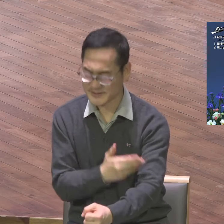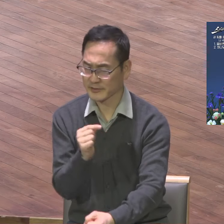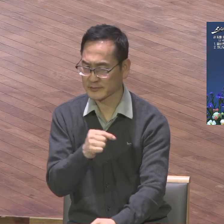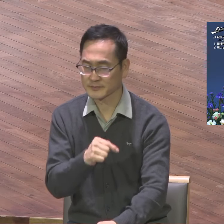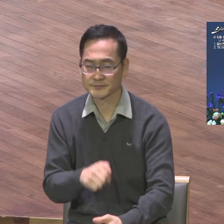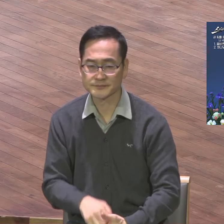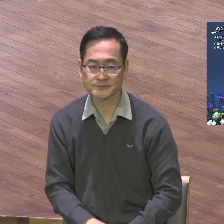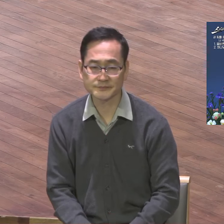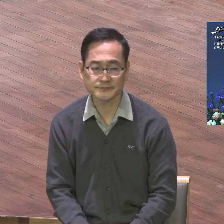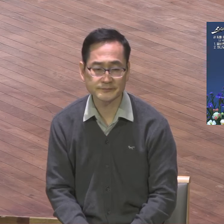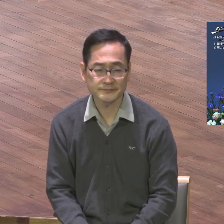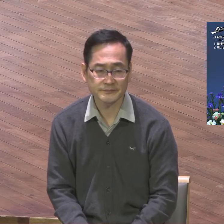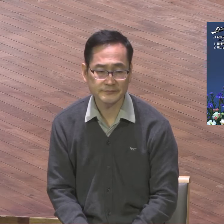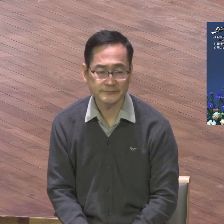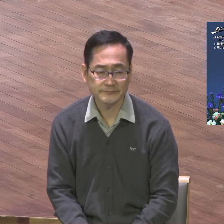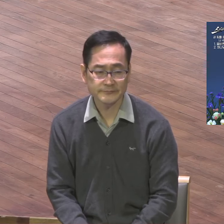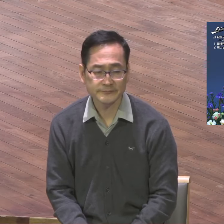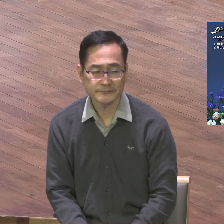말씀 능력.